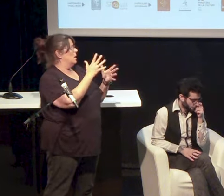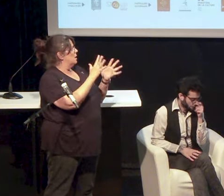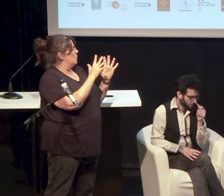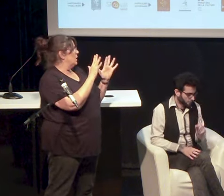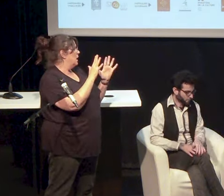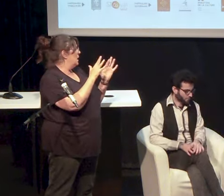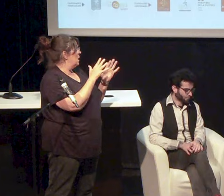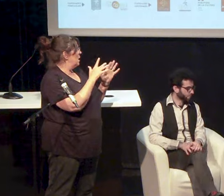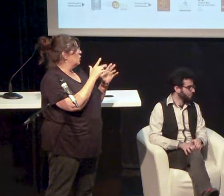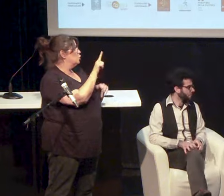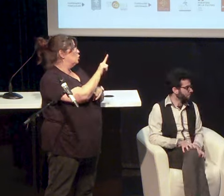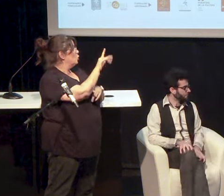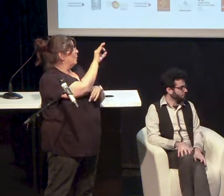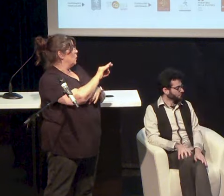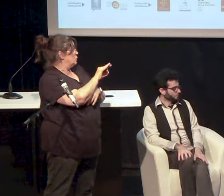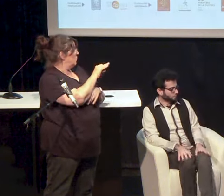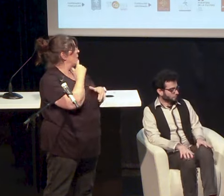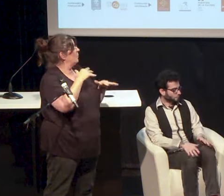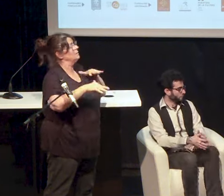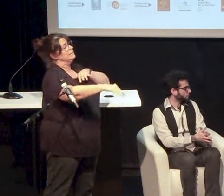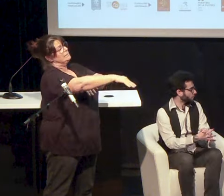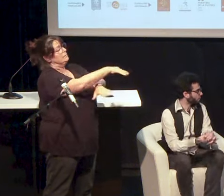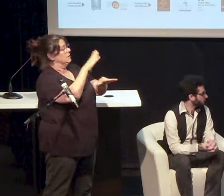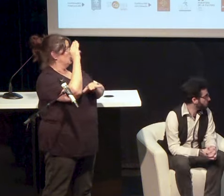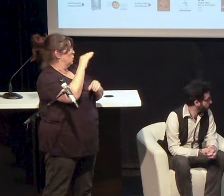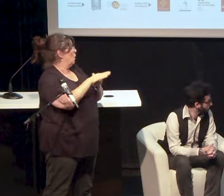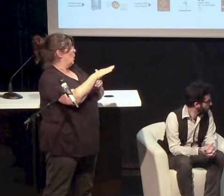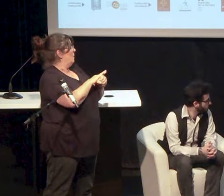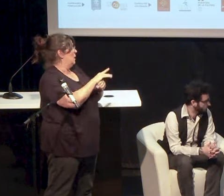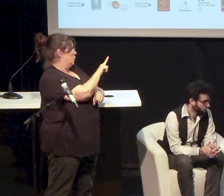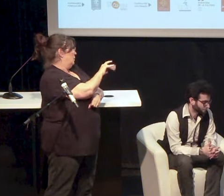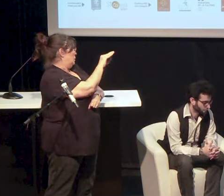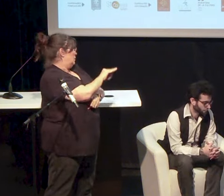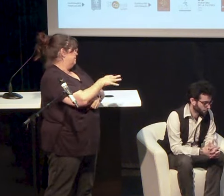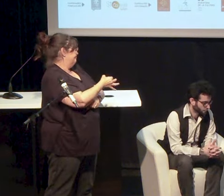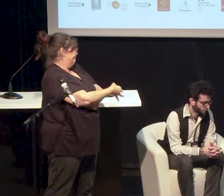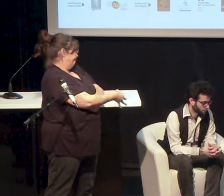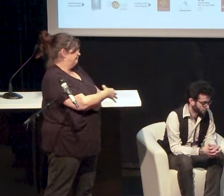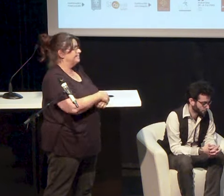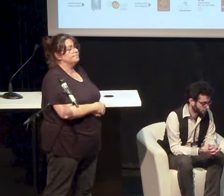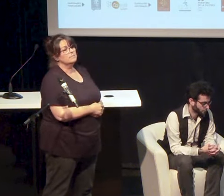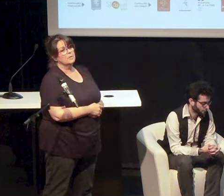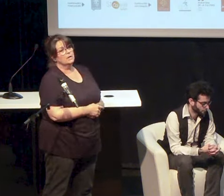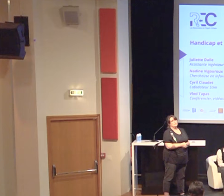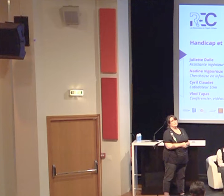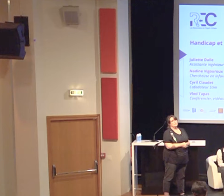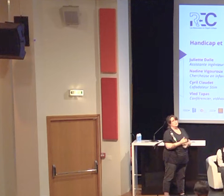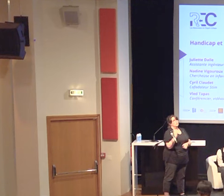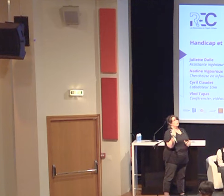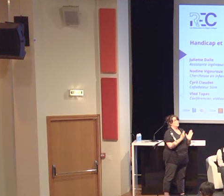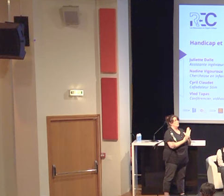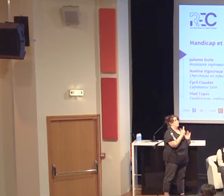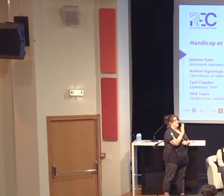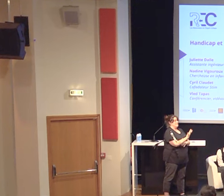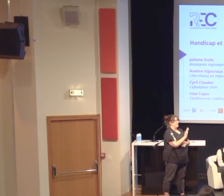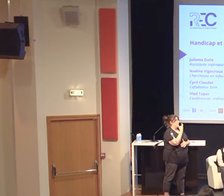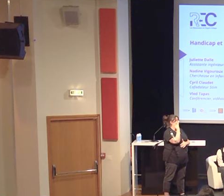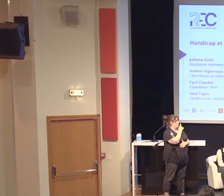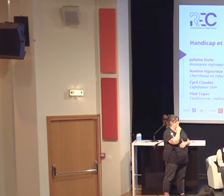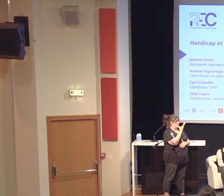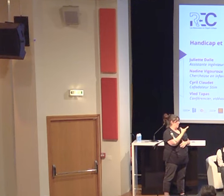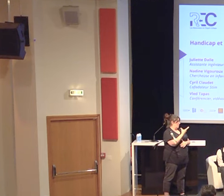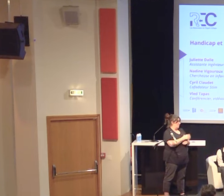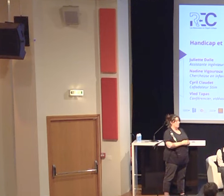légèrement, 2% de la population étudiante. Alors, ce qui est bien, c'est que depuis 2005, on constate